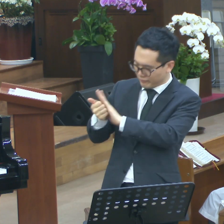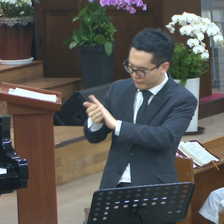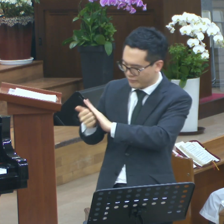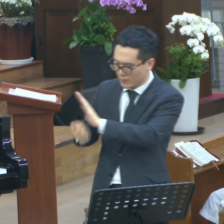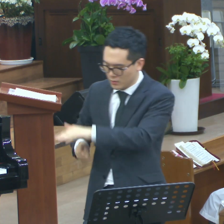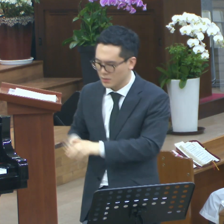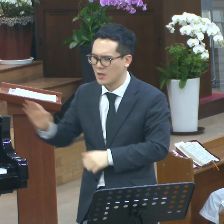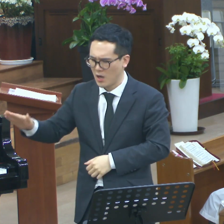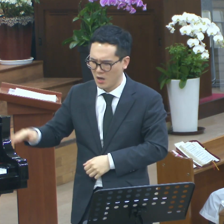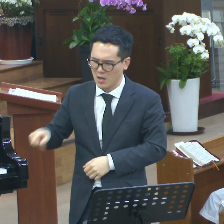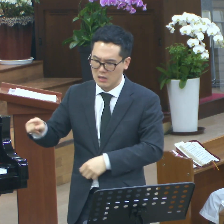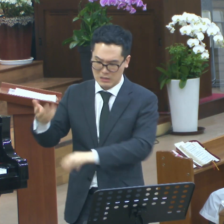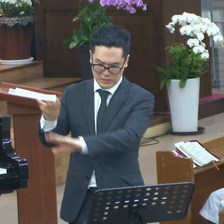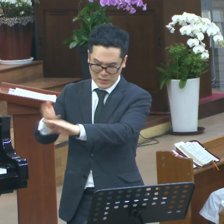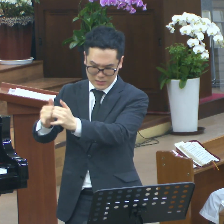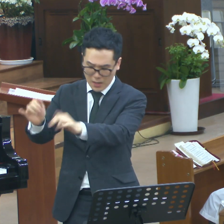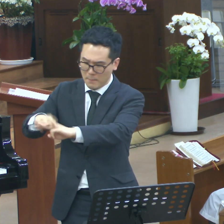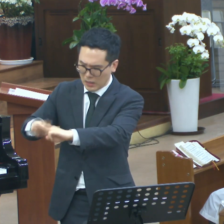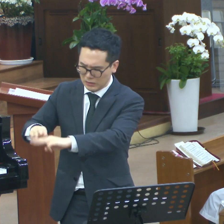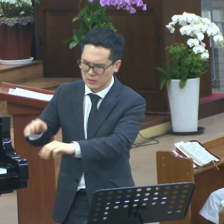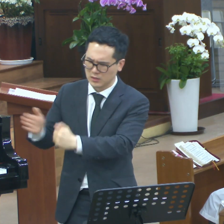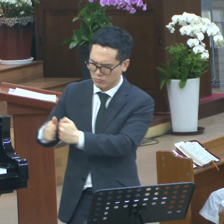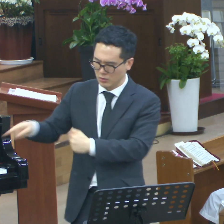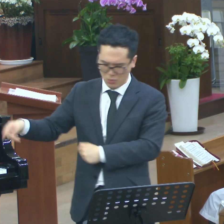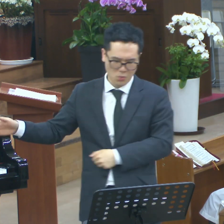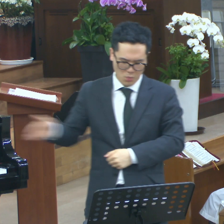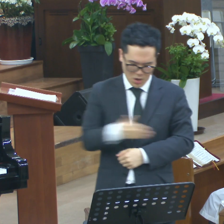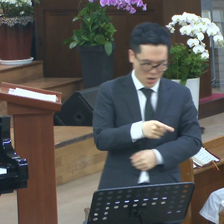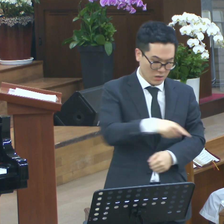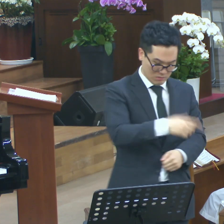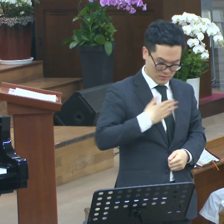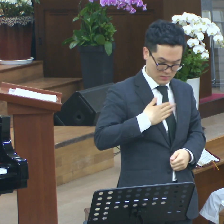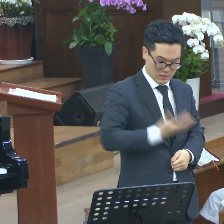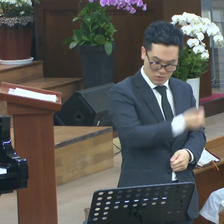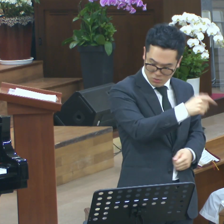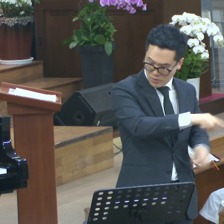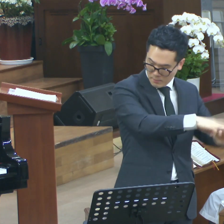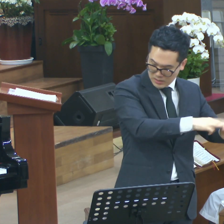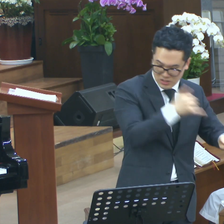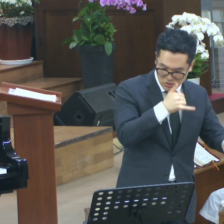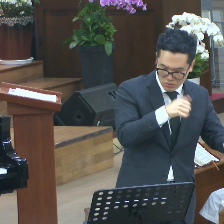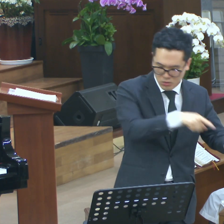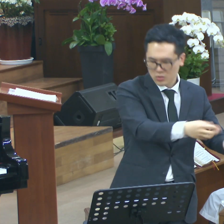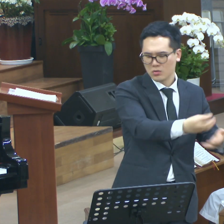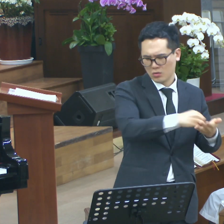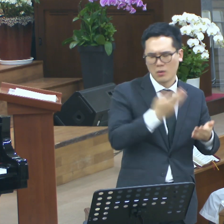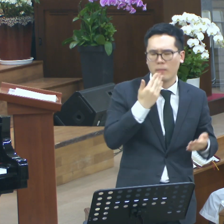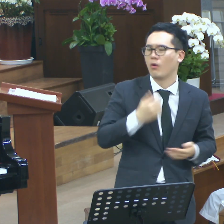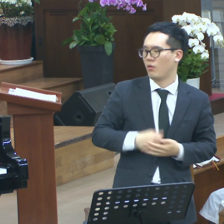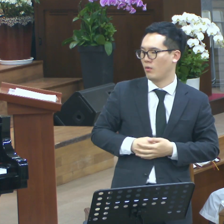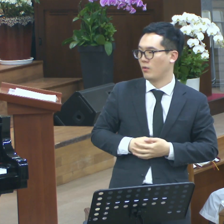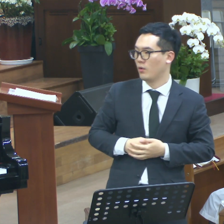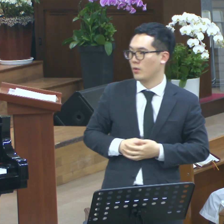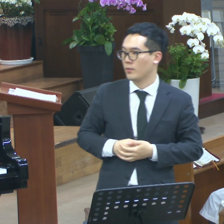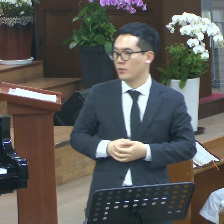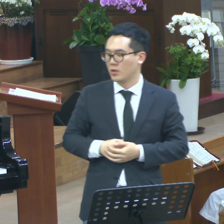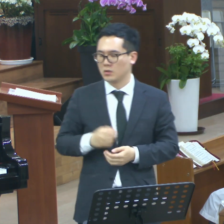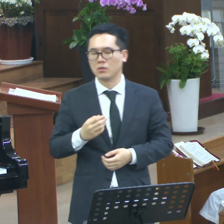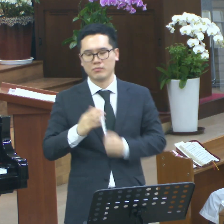주워라. 그리고 너의 남편이 죽은 후로 시어머니에게 행한 것과 내 부모와 고국을